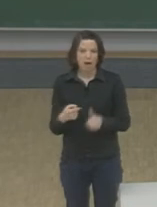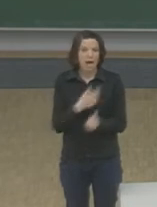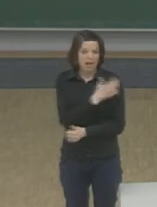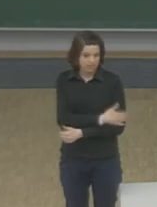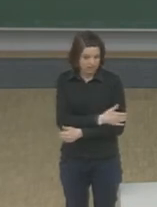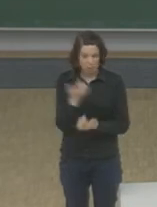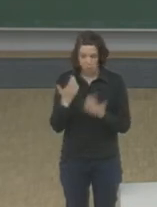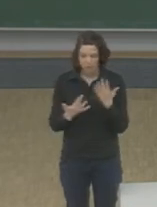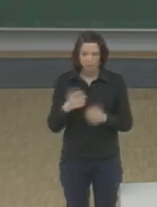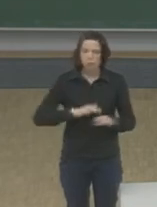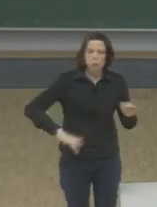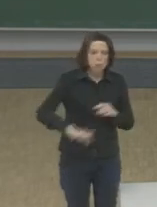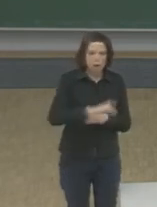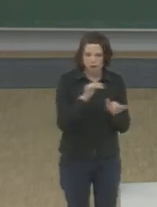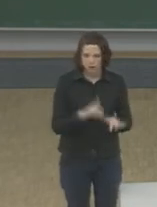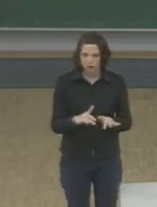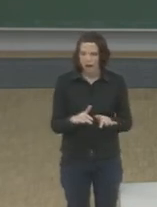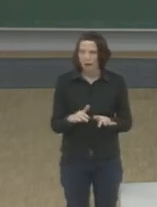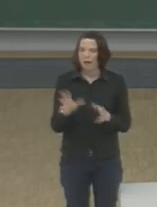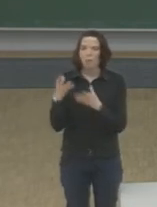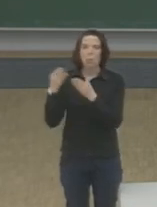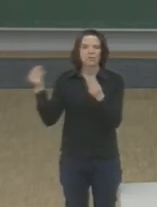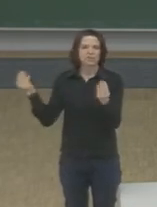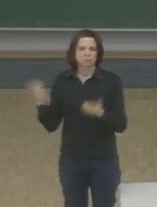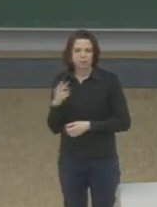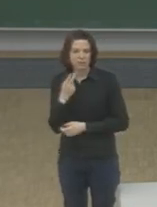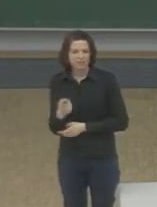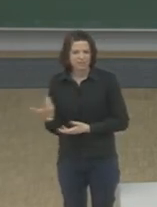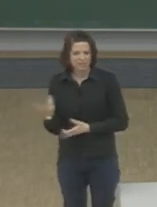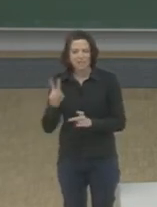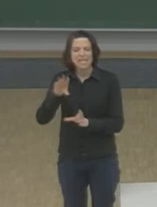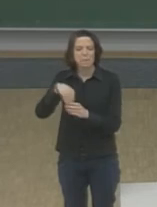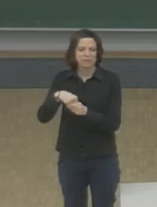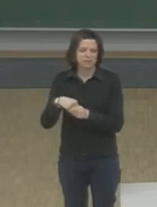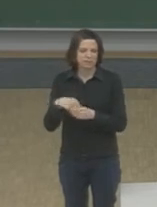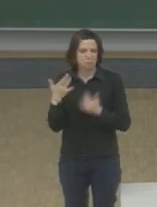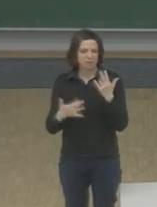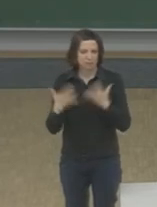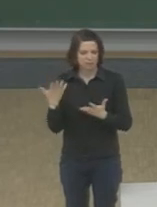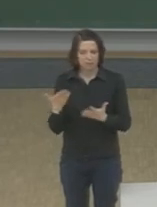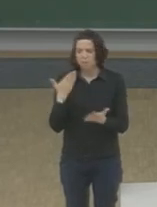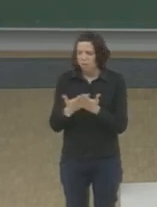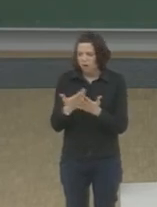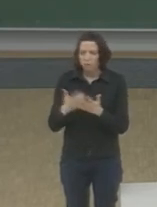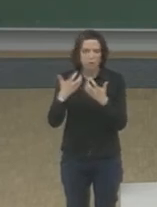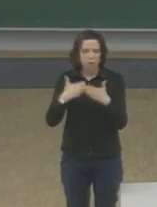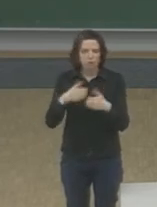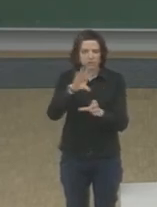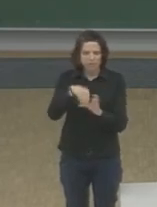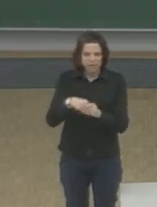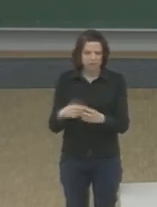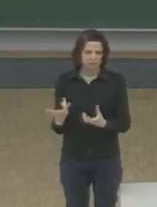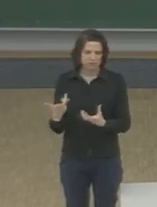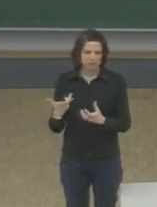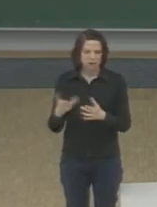allgegenwärtig, doch unsichtbar. Sie ist implizite Mathematik, die sich in Maschinen, Geräten, Programmen